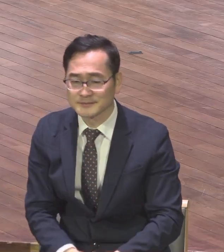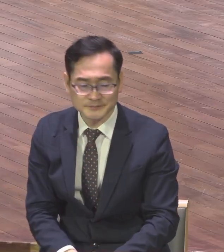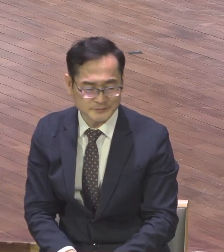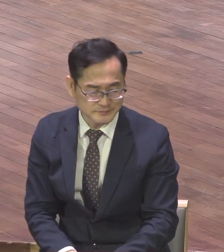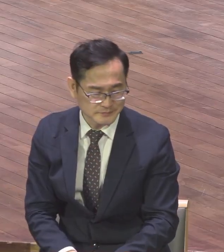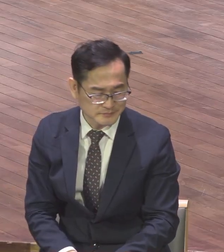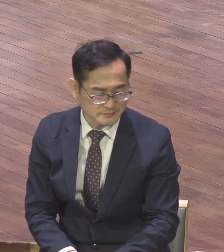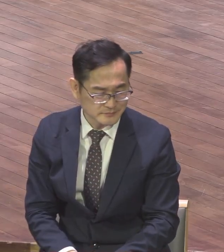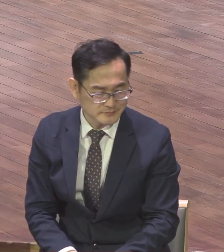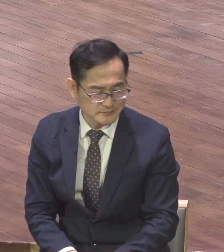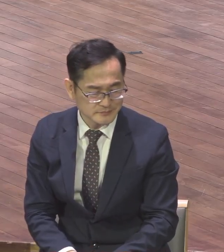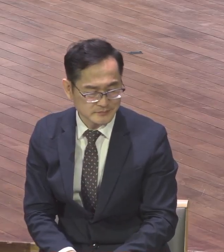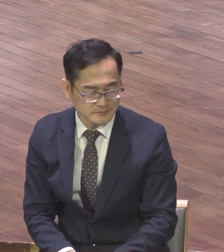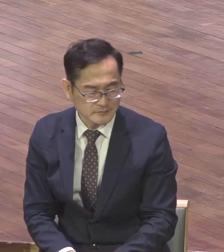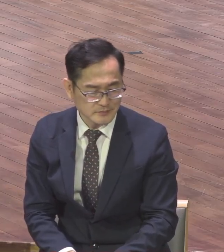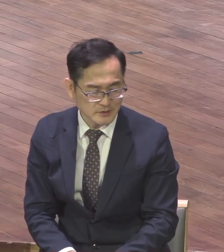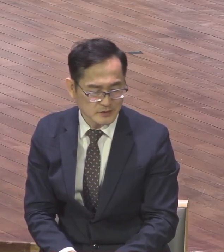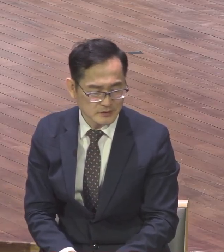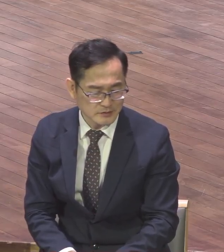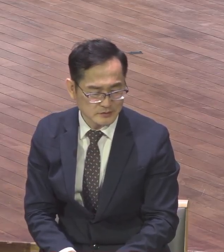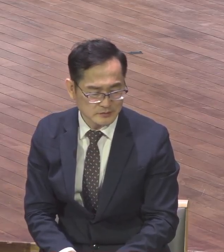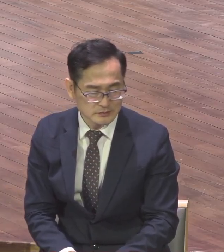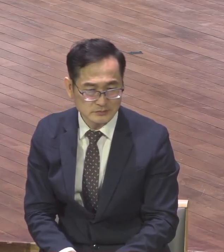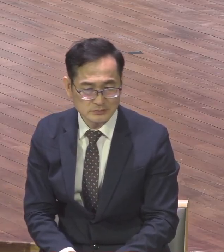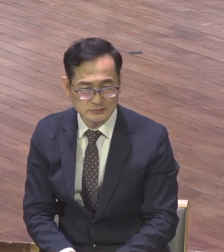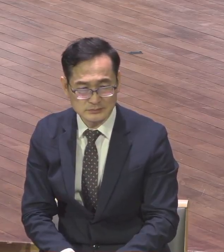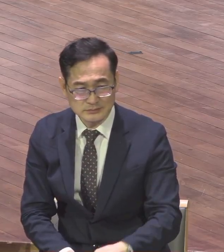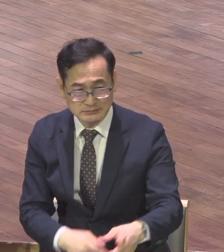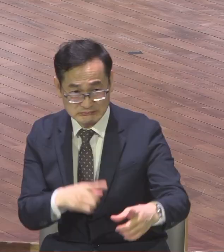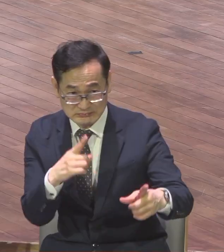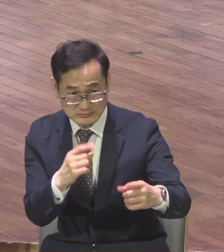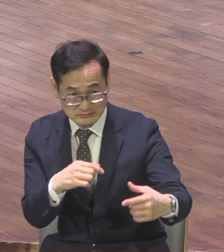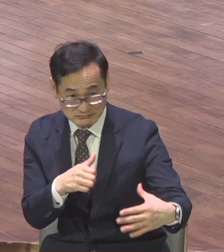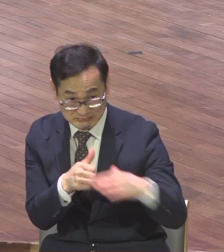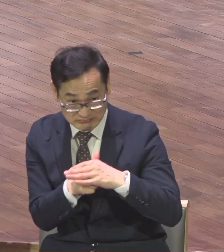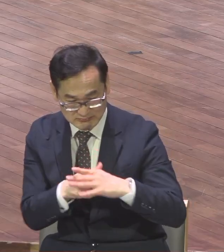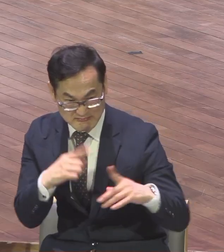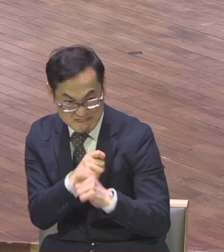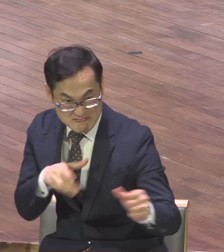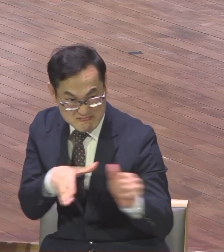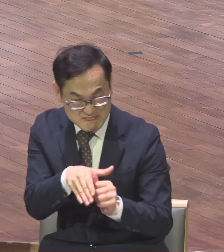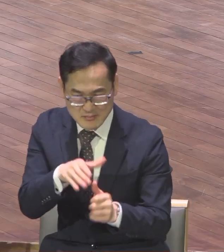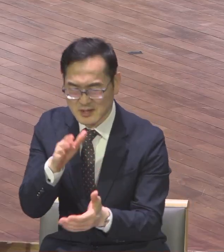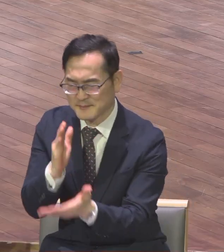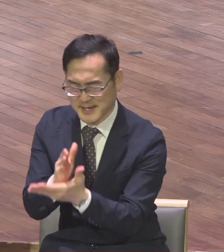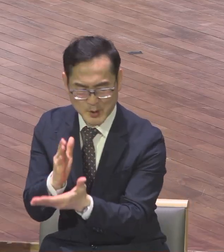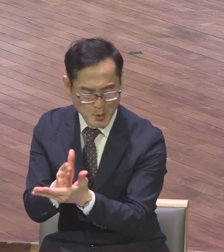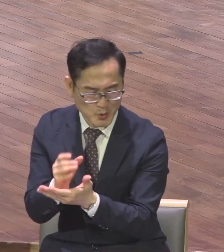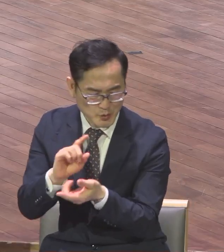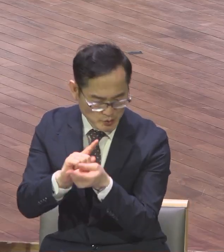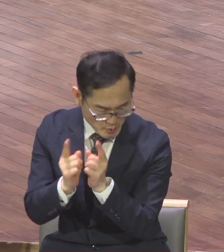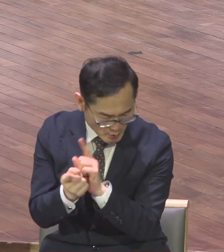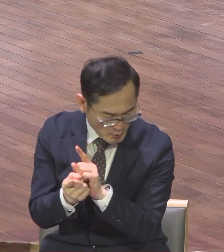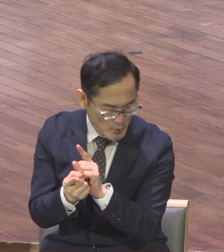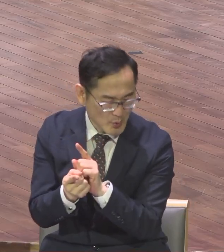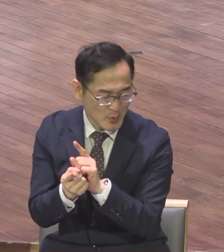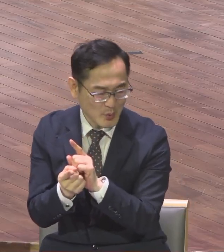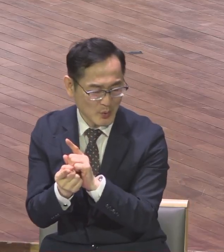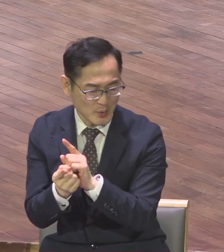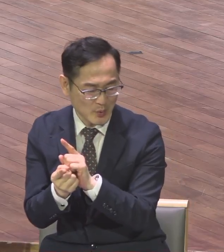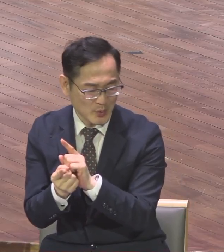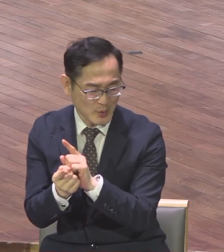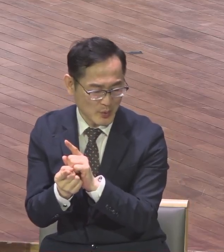15절 3가 누가 누구에게든지 악으로 악을 갚지 말게 하고 서로